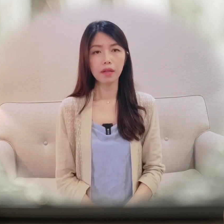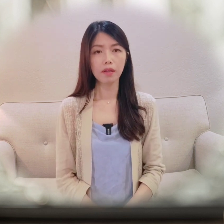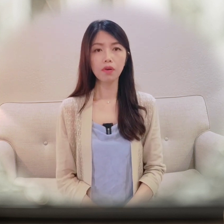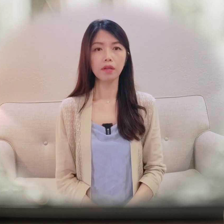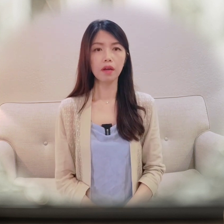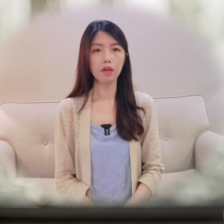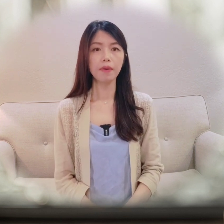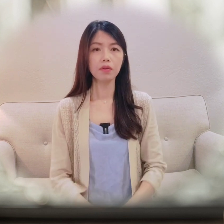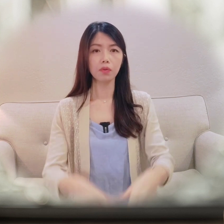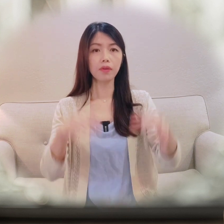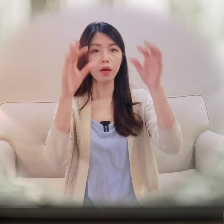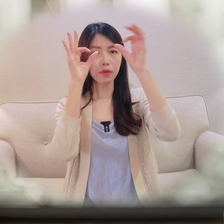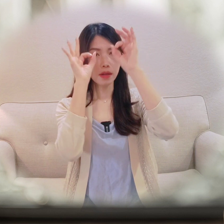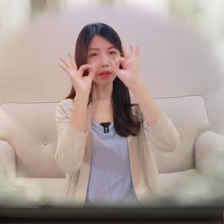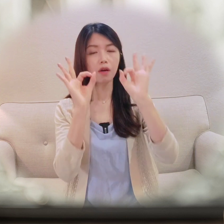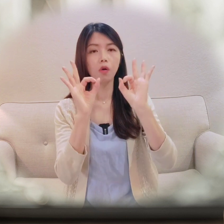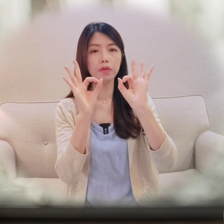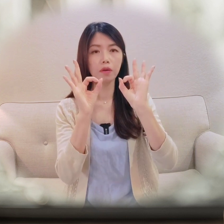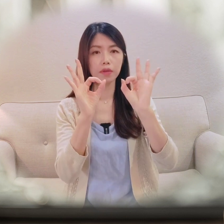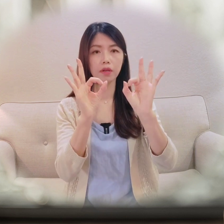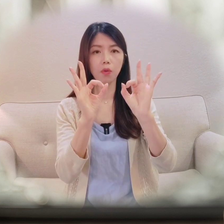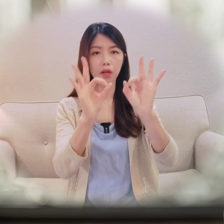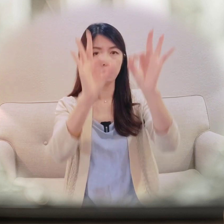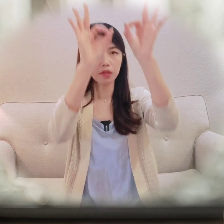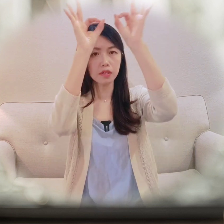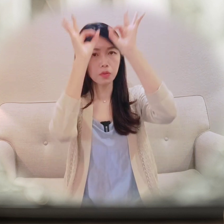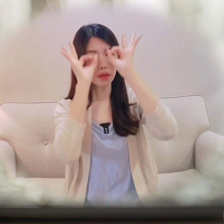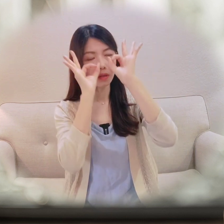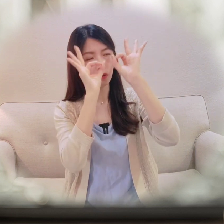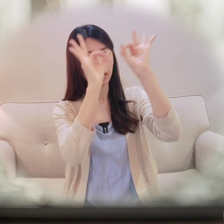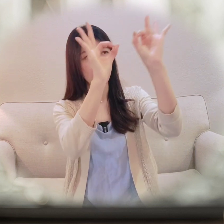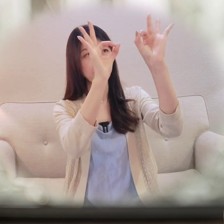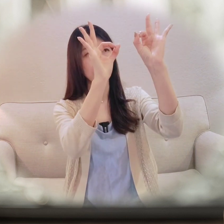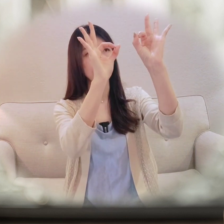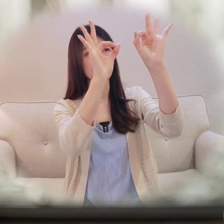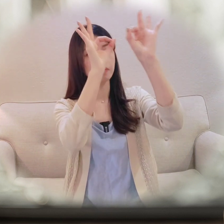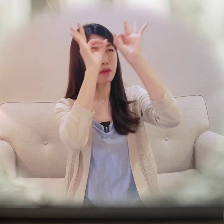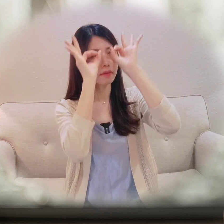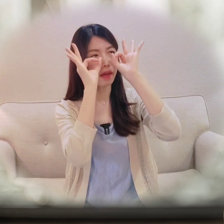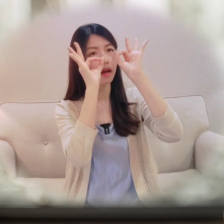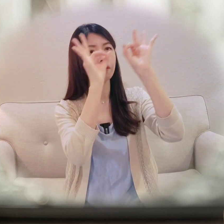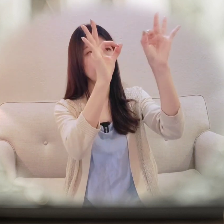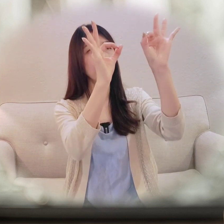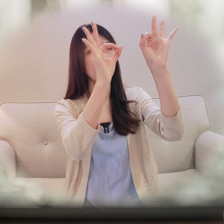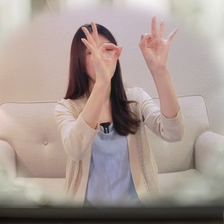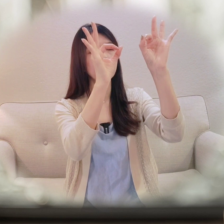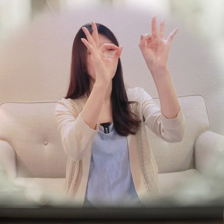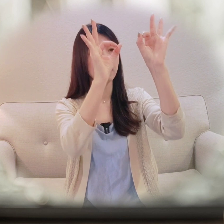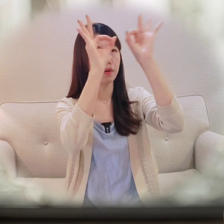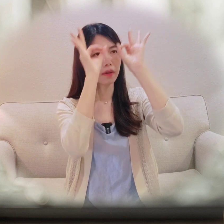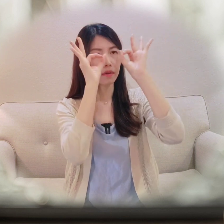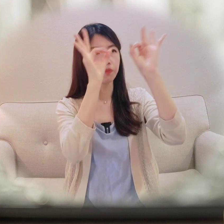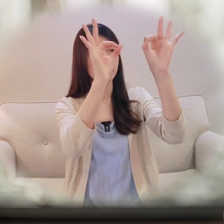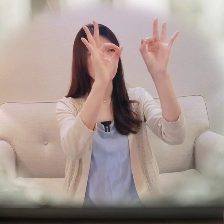한 뜻의 수어는요, 일반적으로 내가 볼 때는 엄지검지를 동그랗게 붙이신 손을 이렇게 앞으로 내밀어 주시면 내가 무언가를 보는